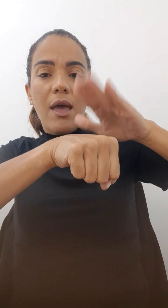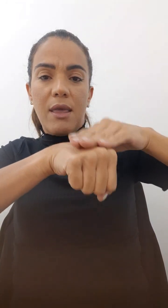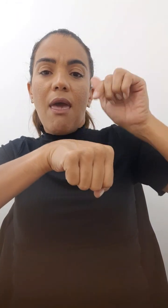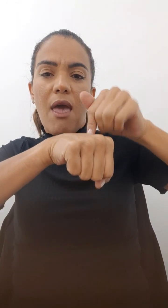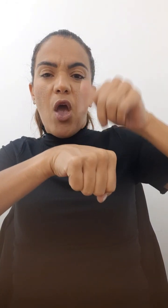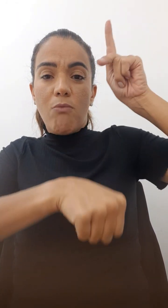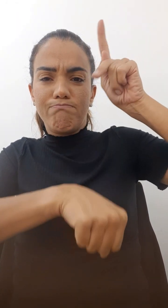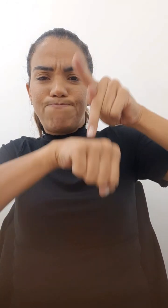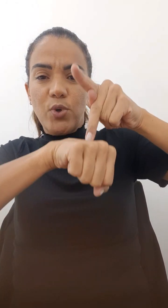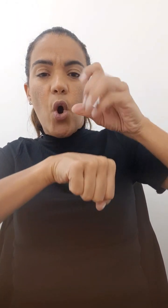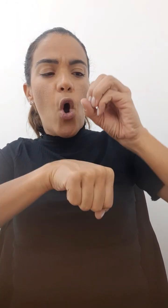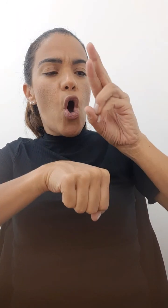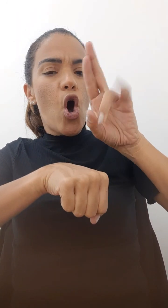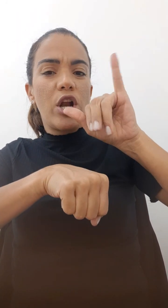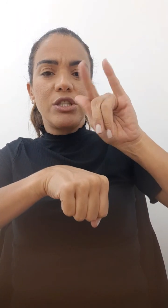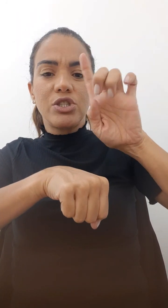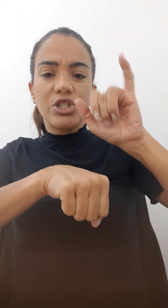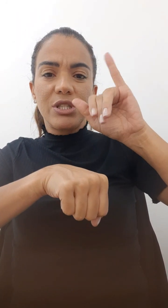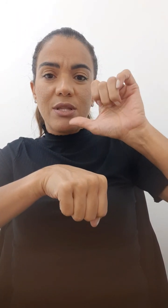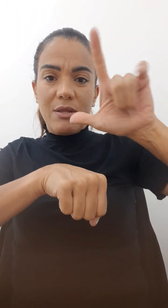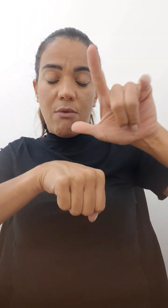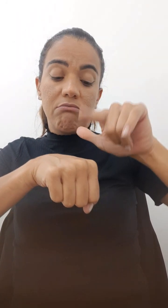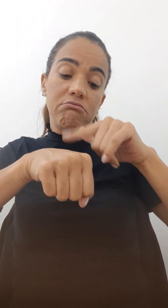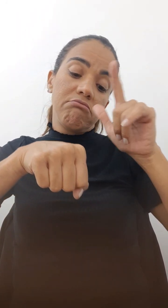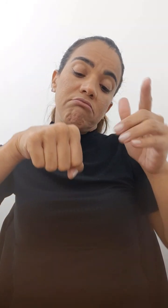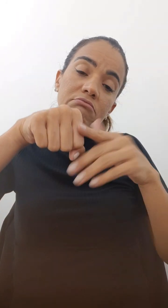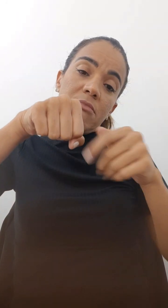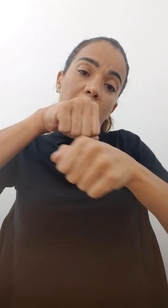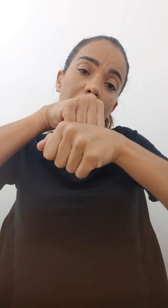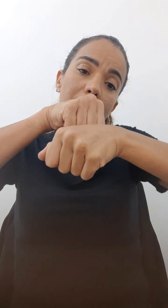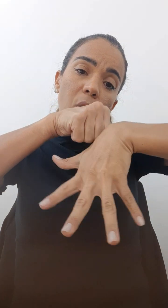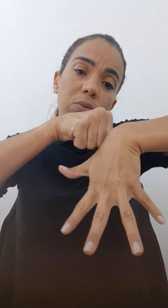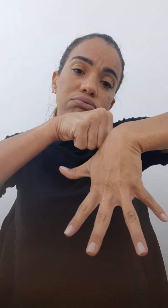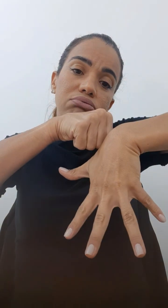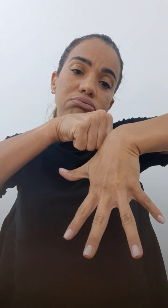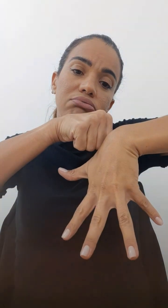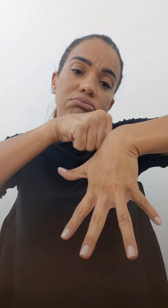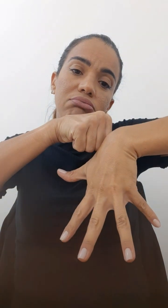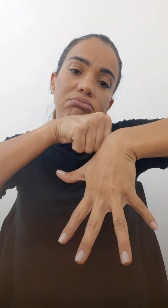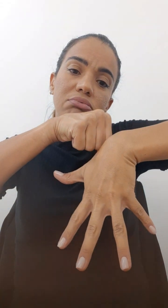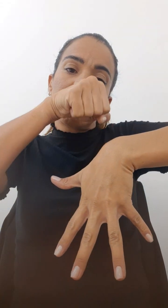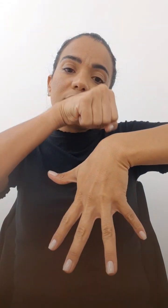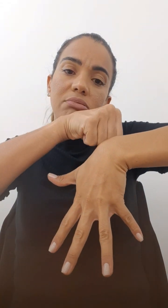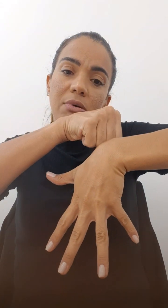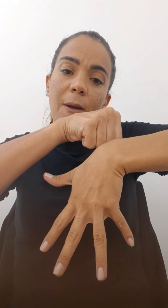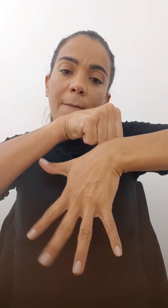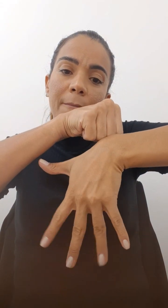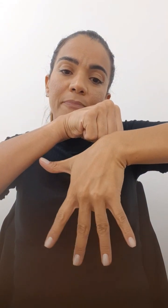analógica. Essa minha mão representa a cepa original, certo? E aqui, essa outra mão, com os